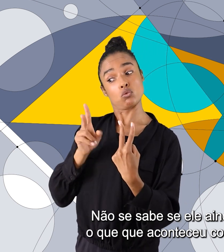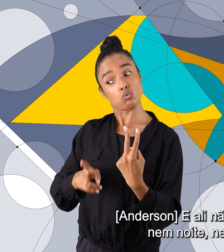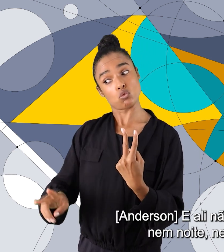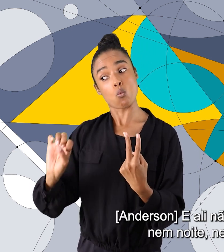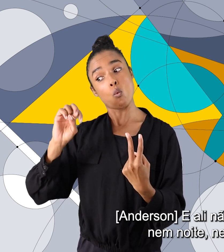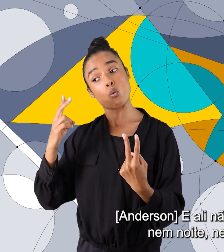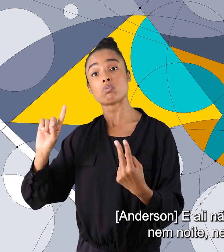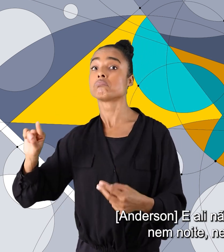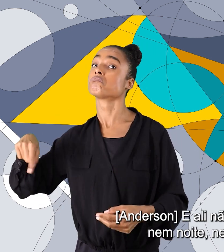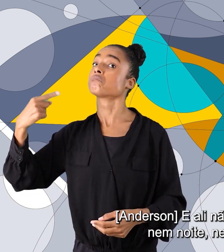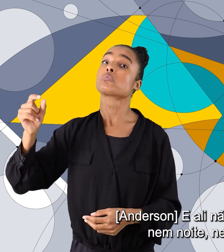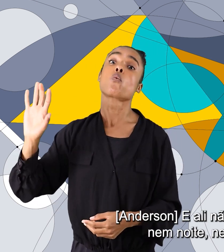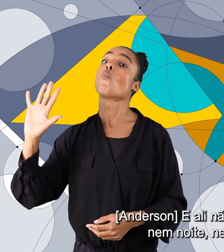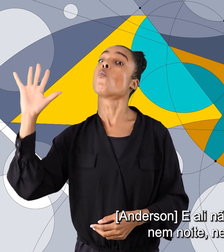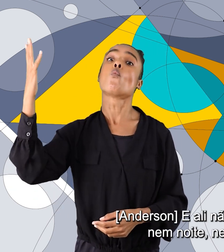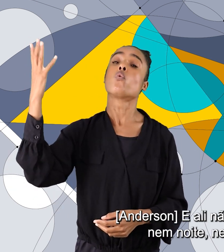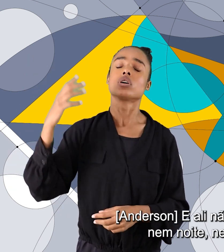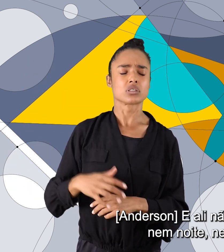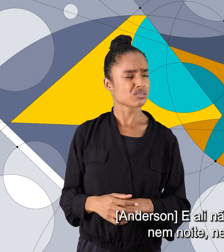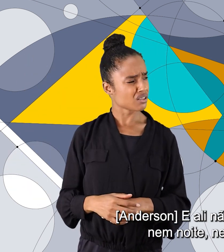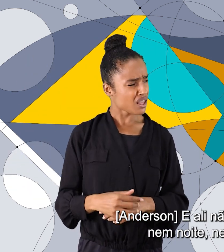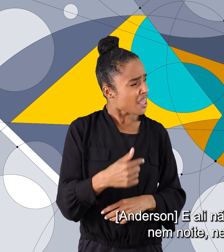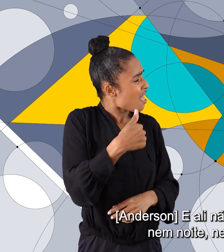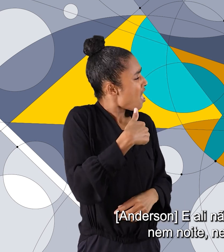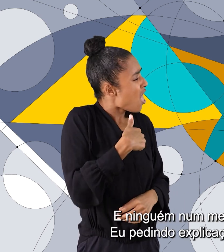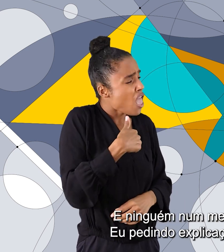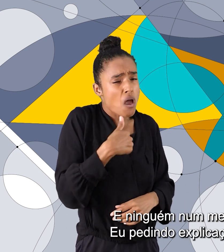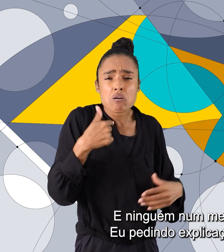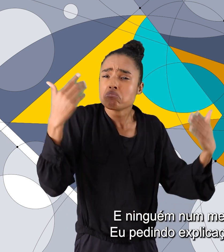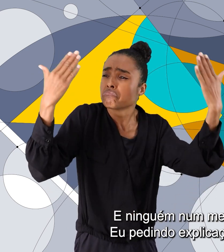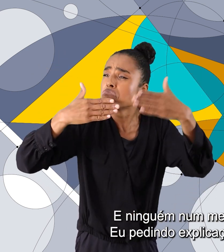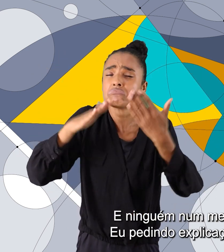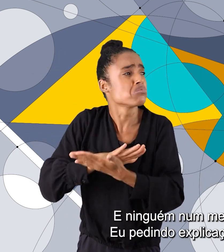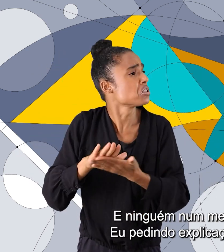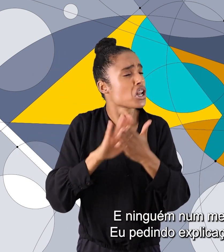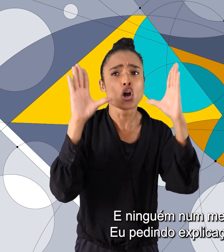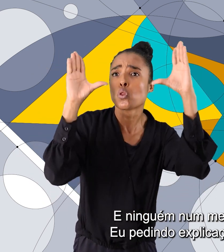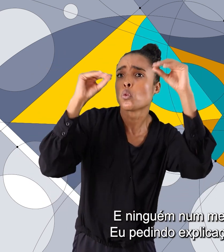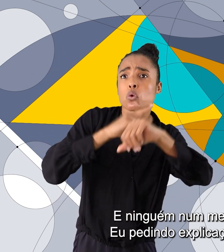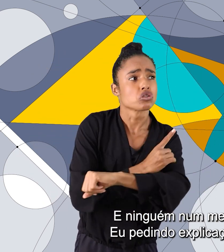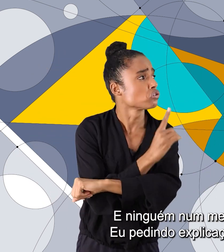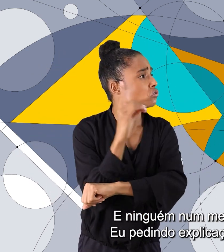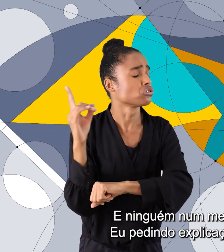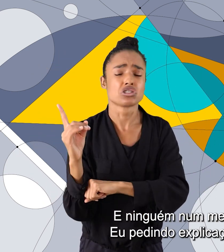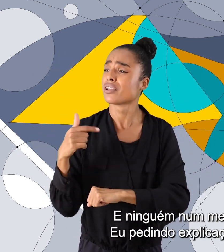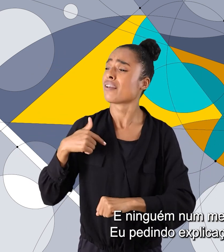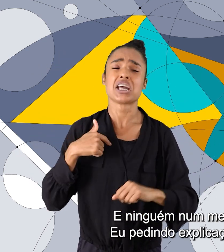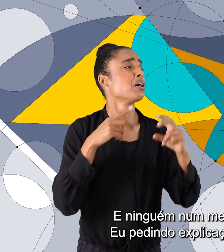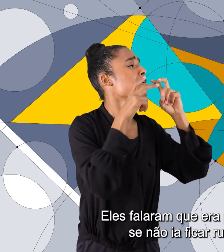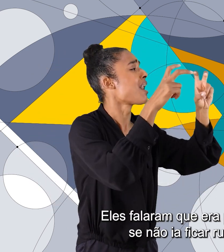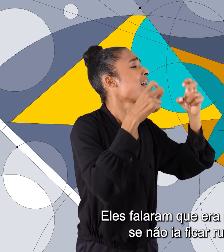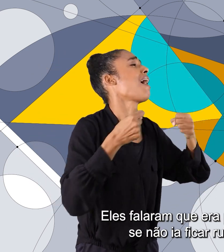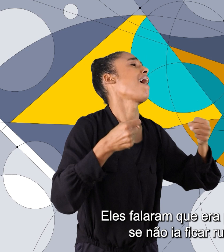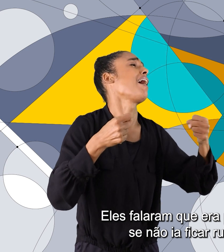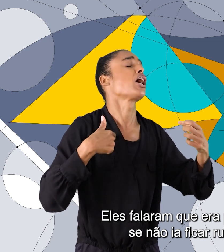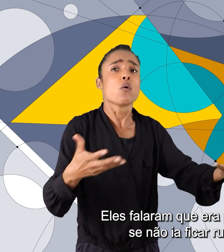disso. E ali não via nem dia, nem noite, nem nada, e ninguém não me falando nada. Eu pedindo explicação, gritando lá.